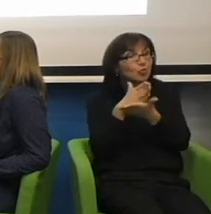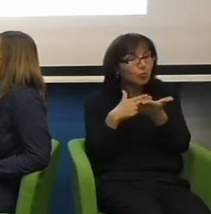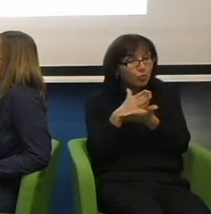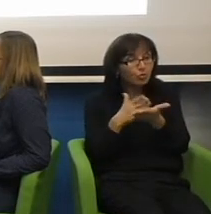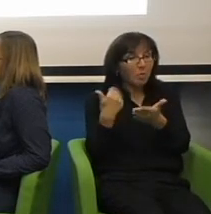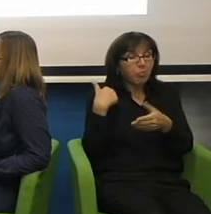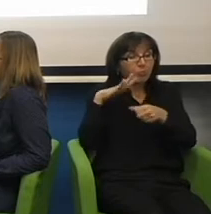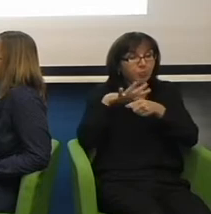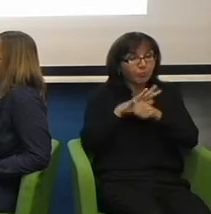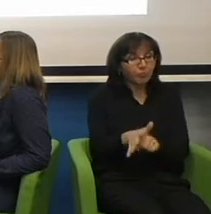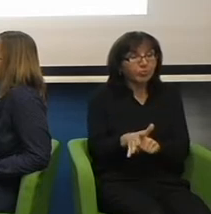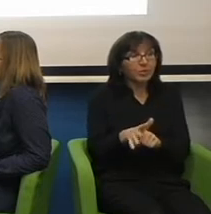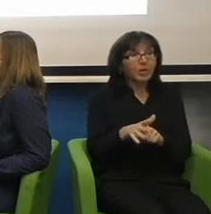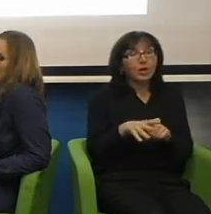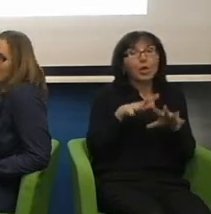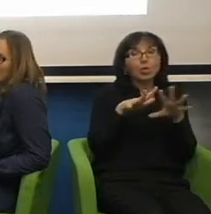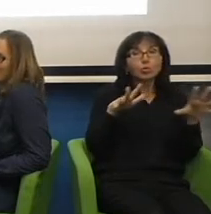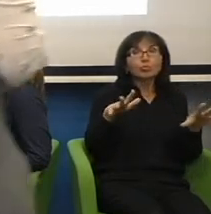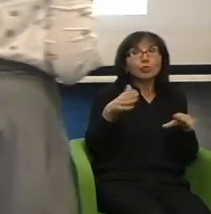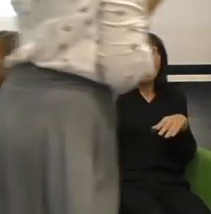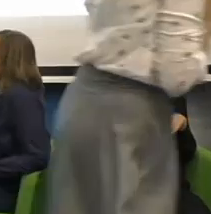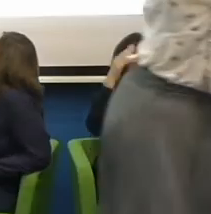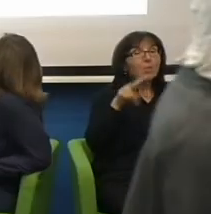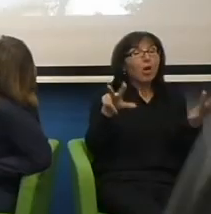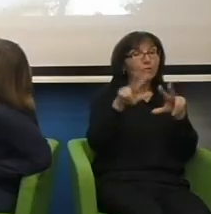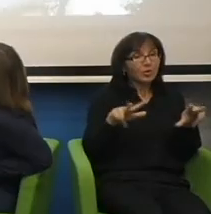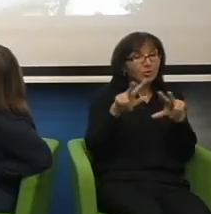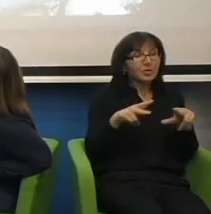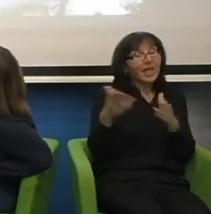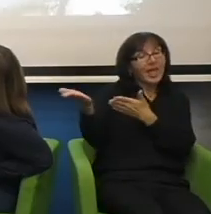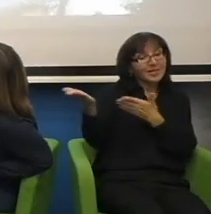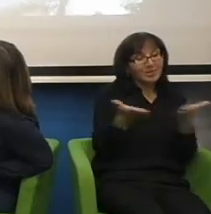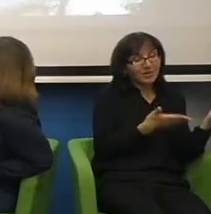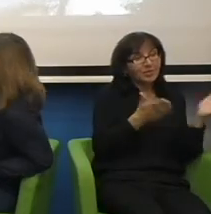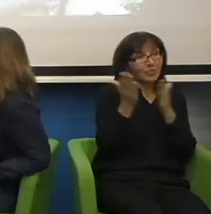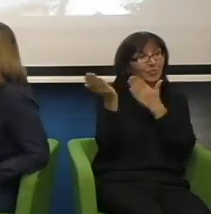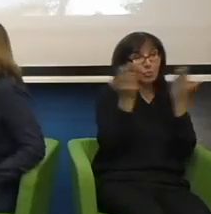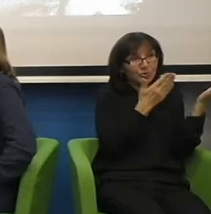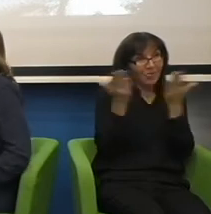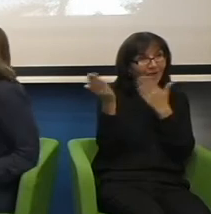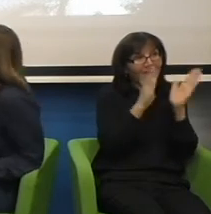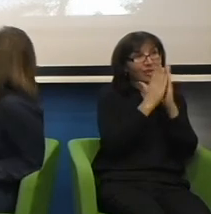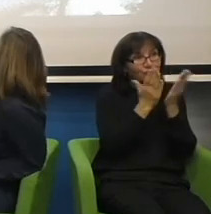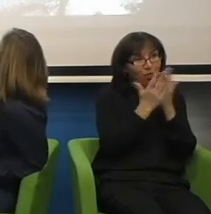więcej o tej rodzinie, no ale to już zapraszam do czytania. Za długo mówiłem, nie?